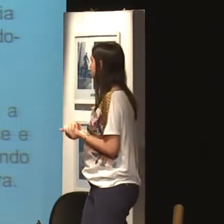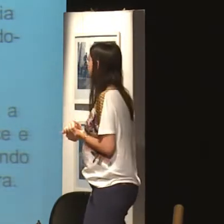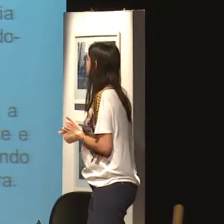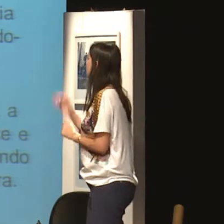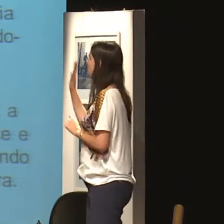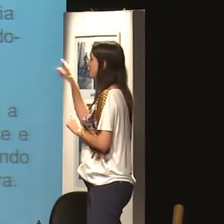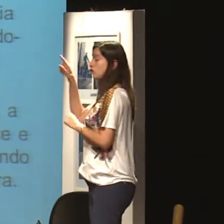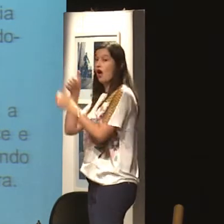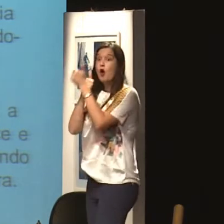poucos.